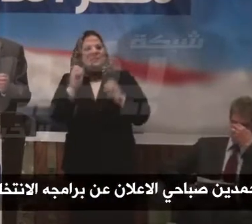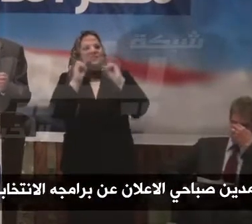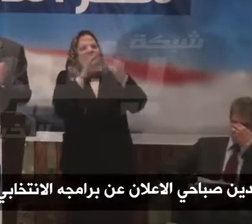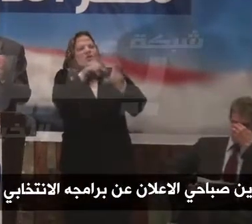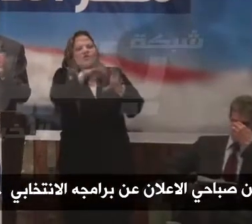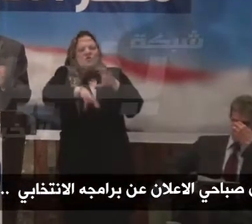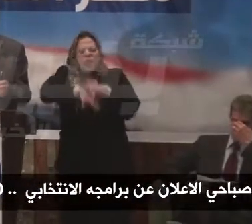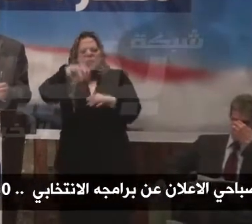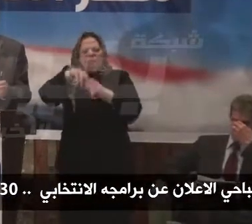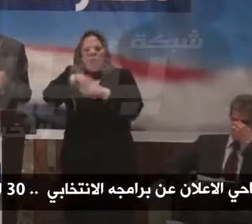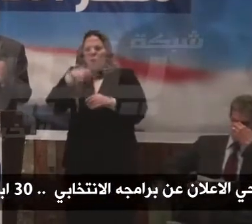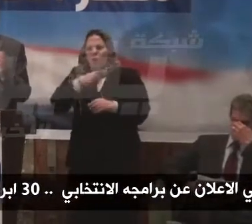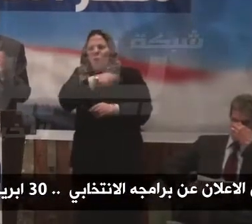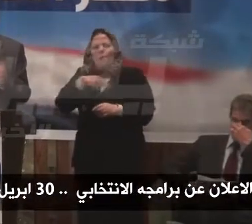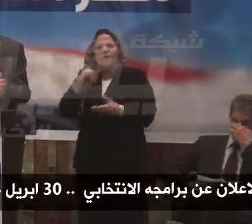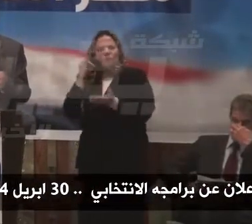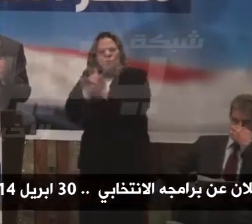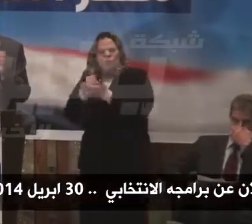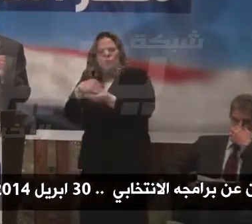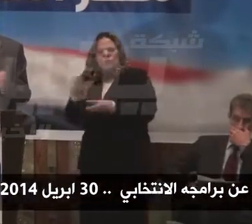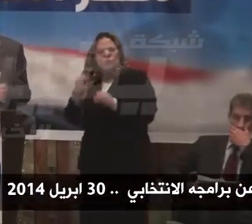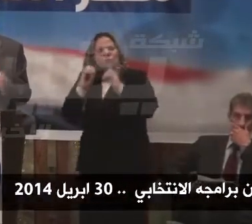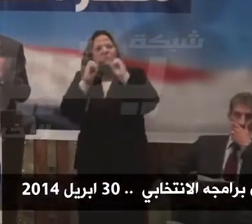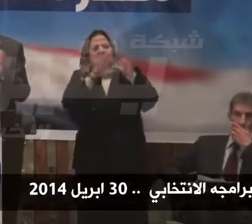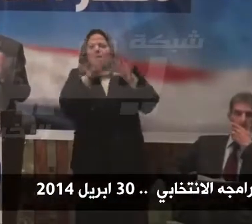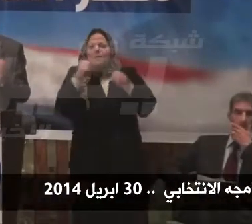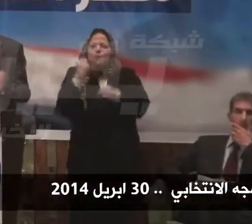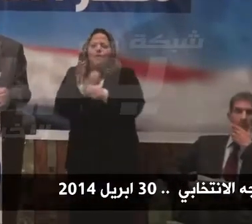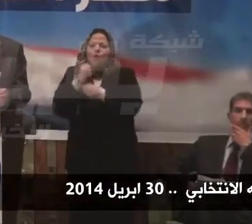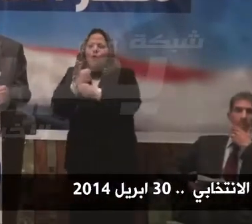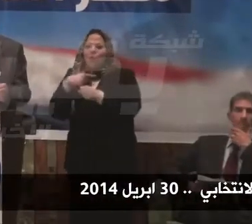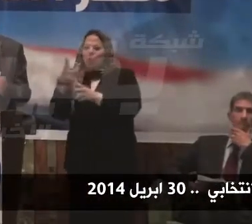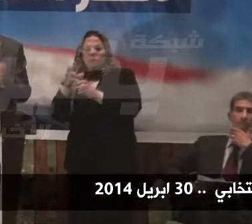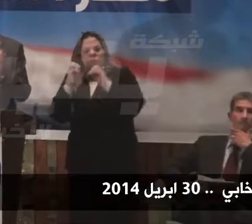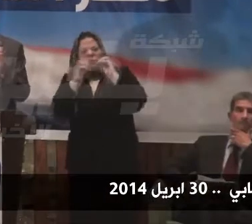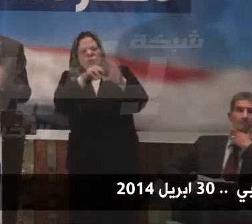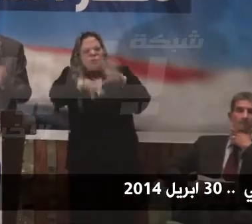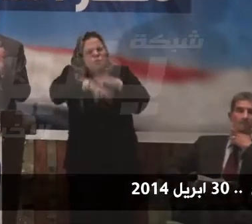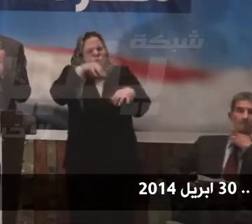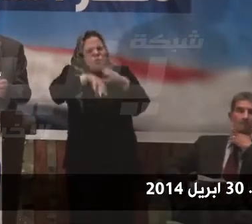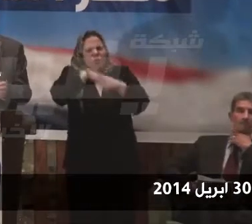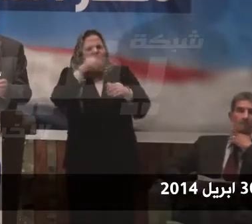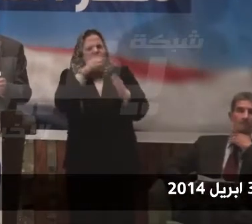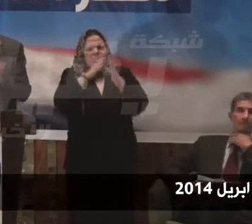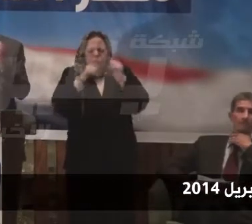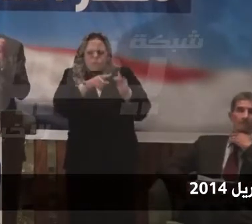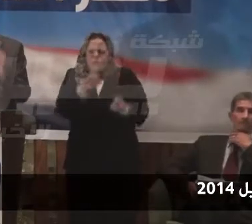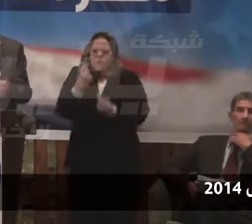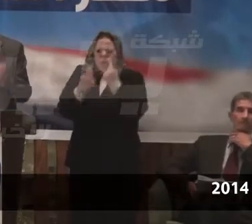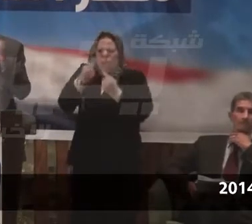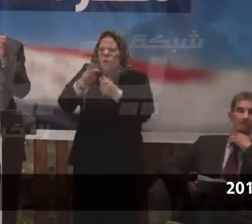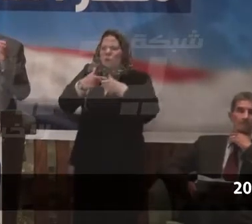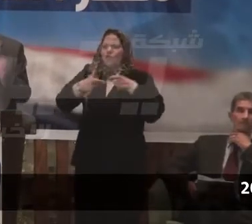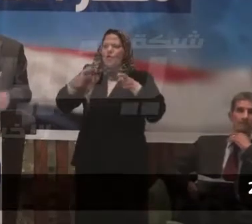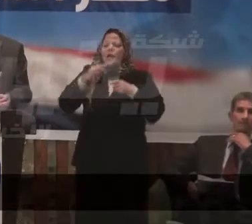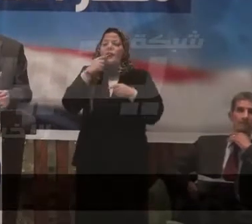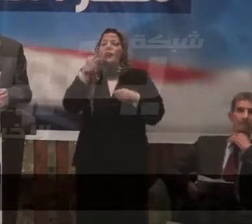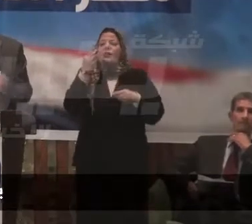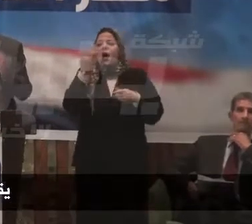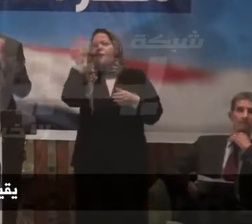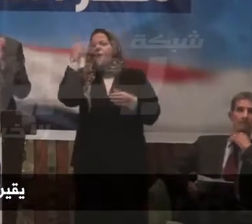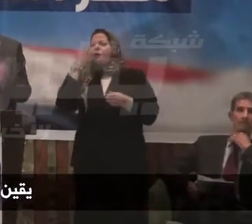بتاعه عن طريق استخدام تقنيات حقيقية تمت في مصر على مدار 30